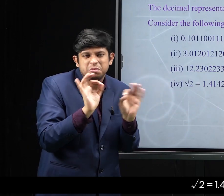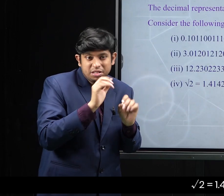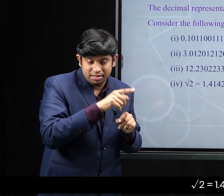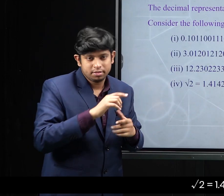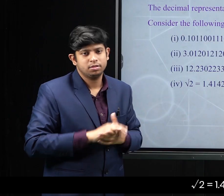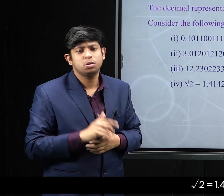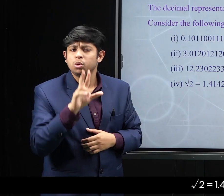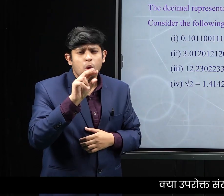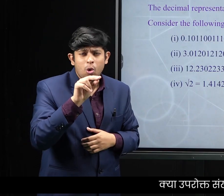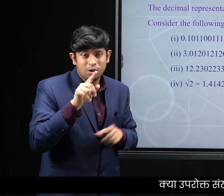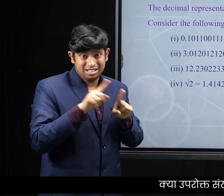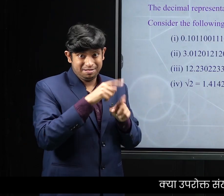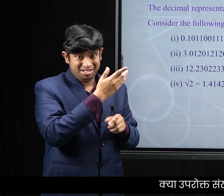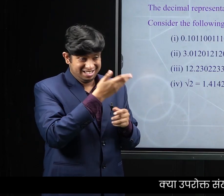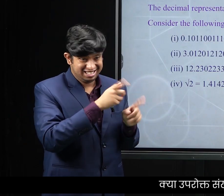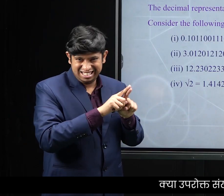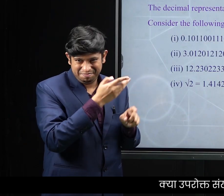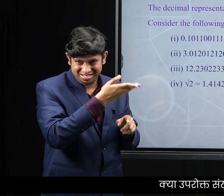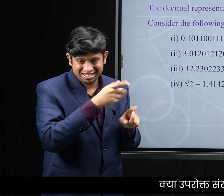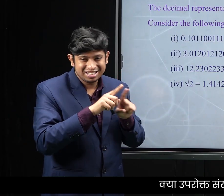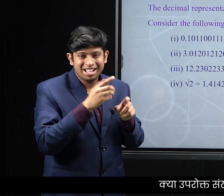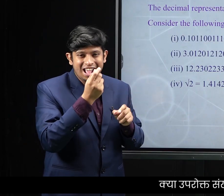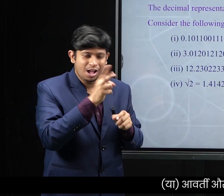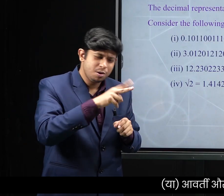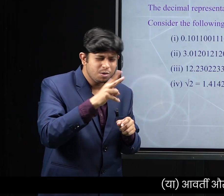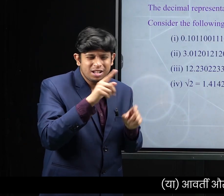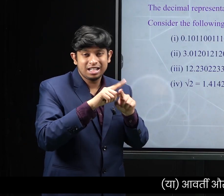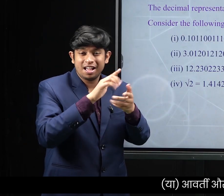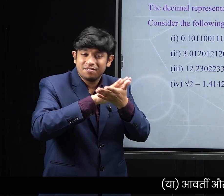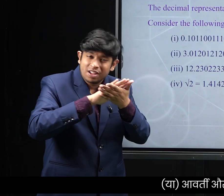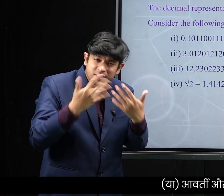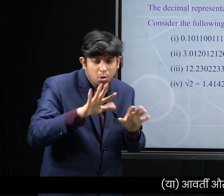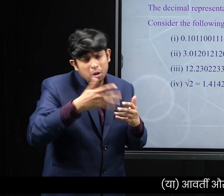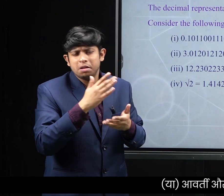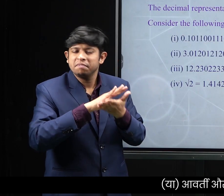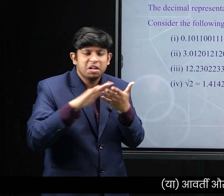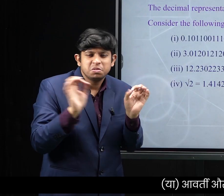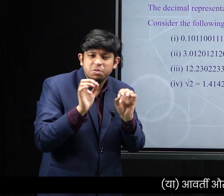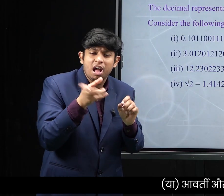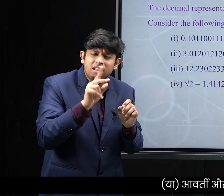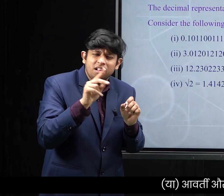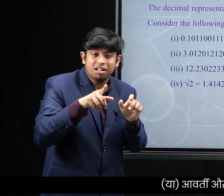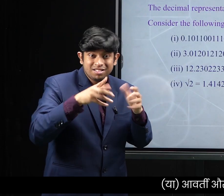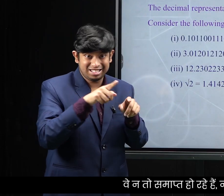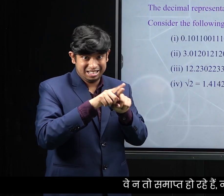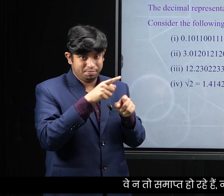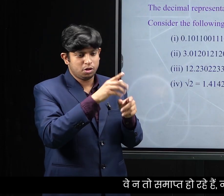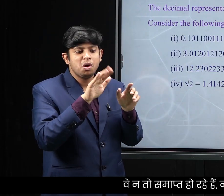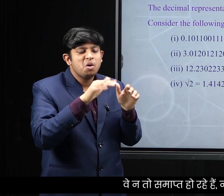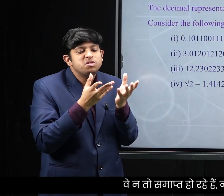1.4142135624। क्या उपरोक्त संख्याएं समाप्त हो रही हैं या आवर्ती और गैर समाप्त? नहीं, वे ना तो समाप्त हो